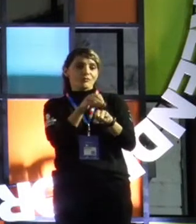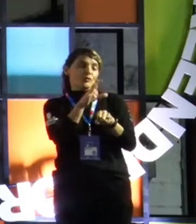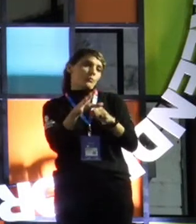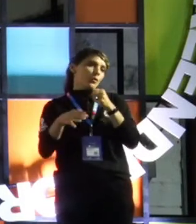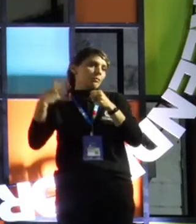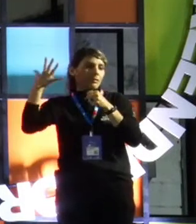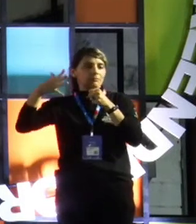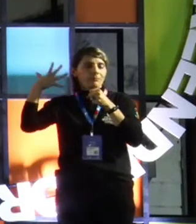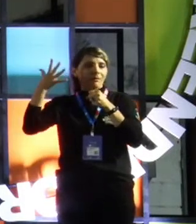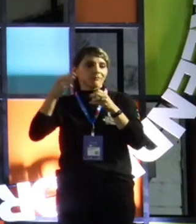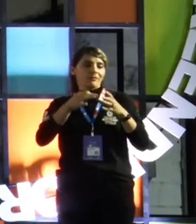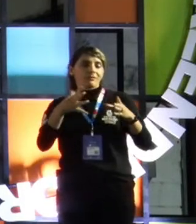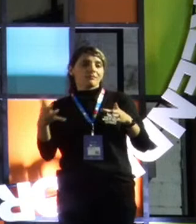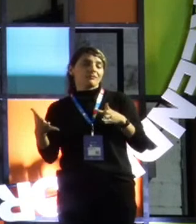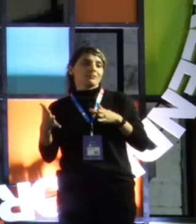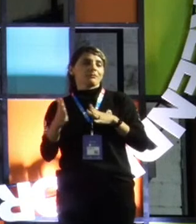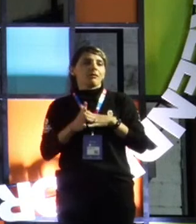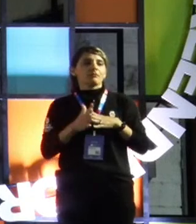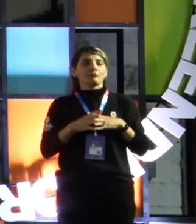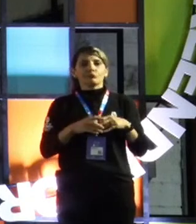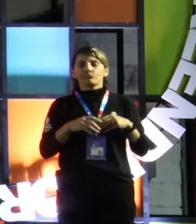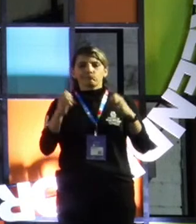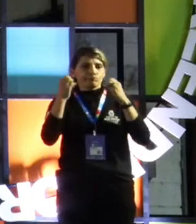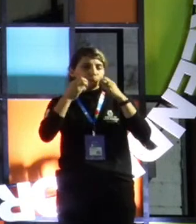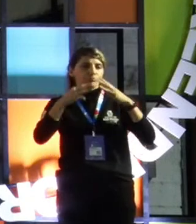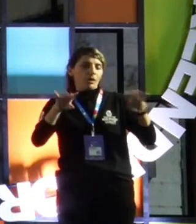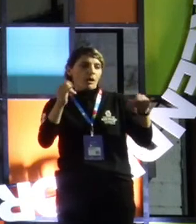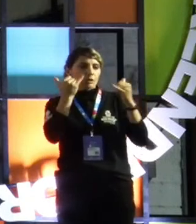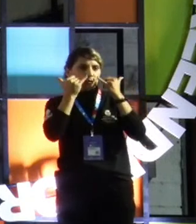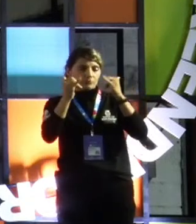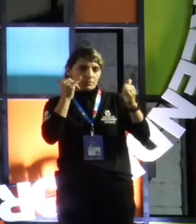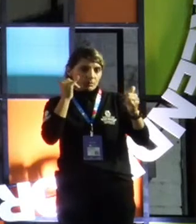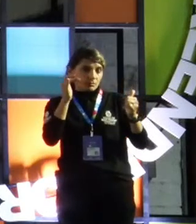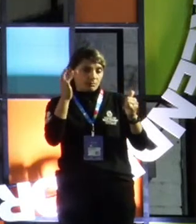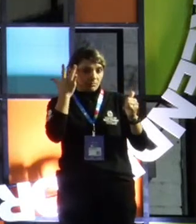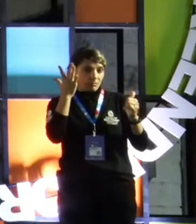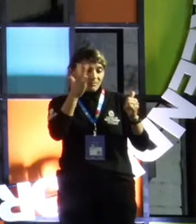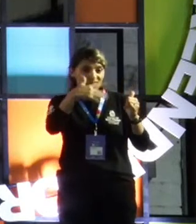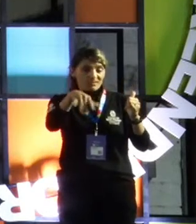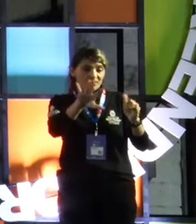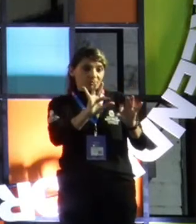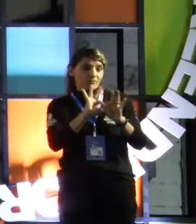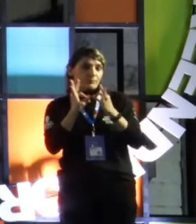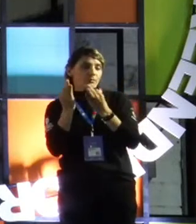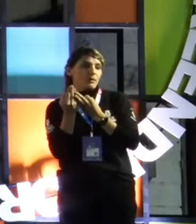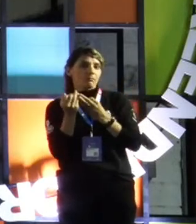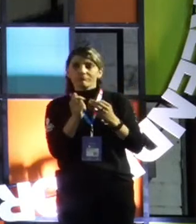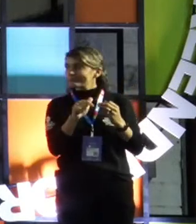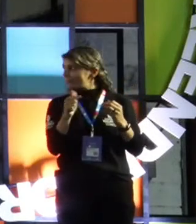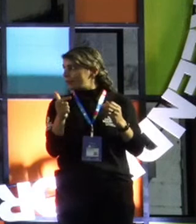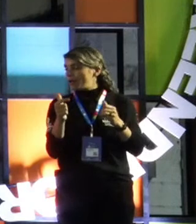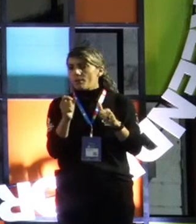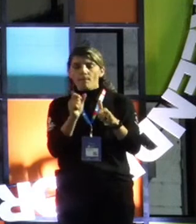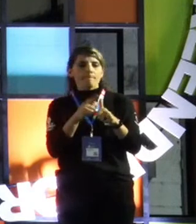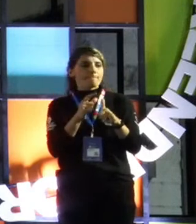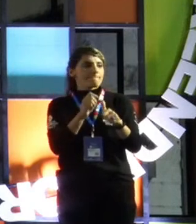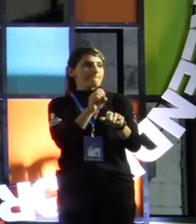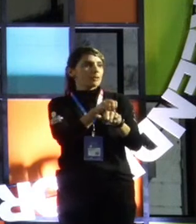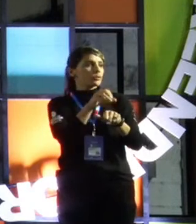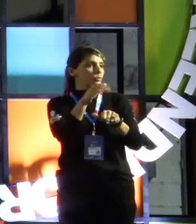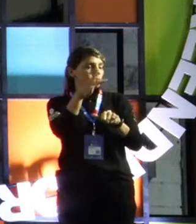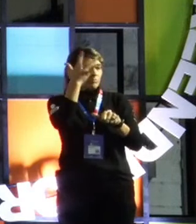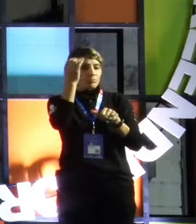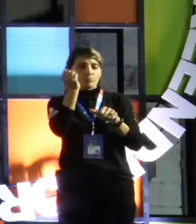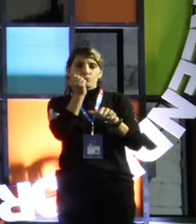inteira só de marketing de afiliados. Eu não sei se vocês têm familiaridade, mas se você não tem, a minha primeira dica, quem está